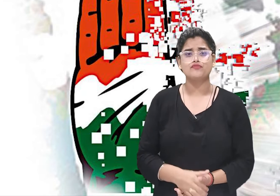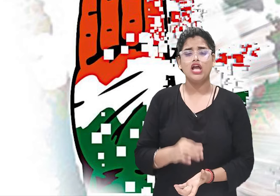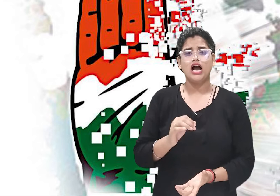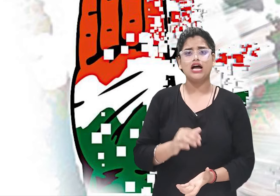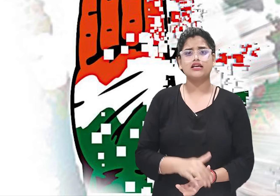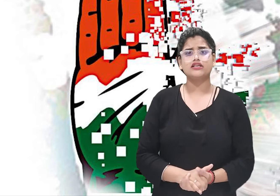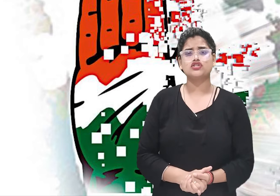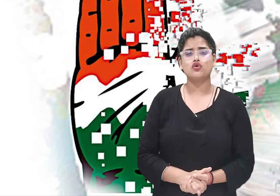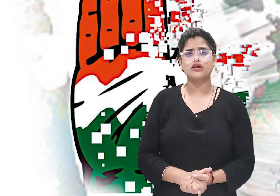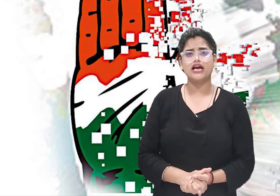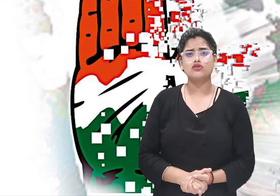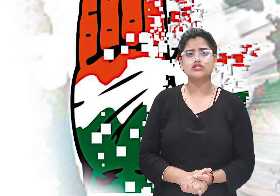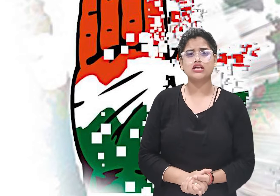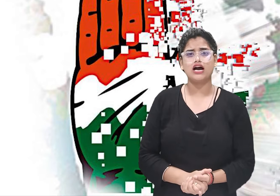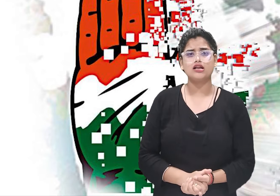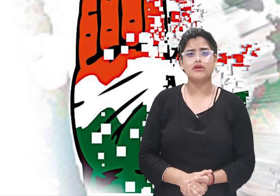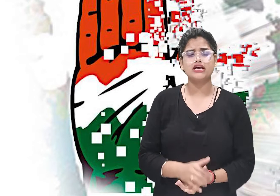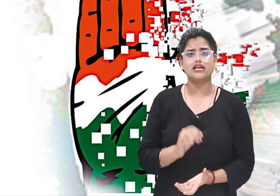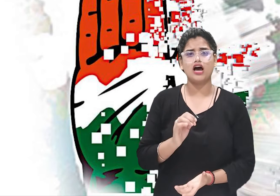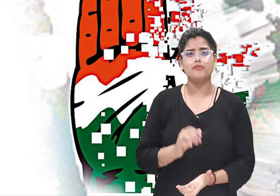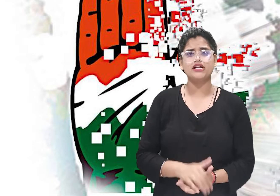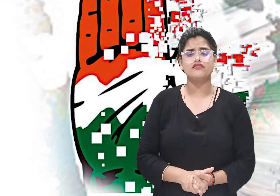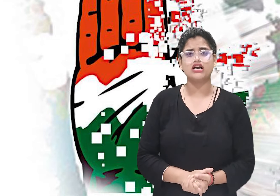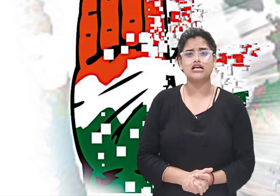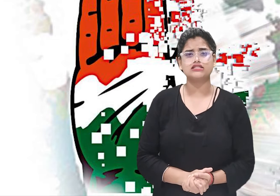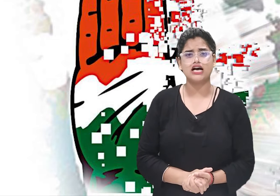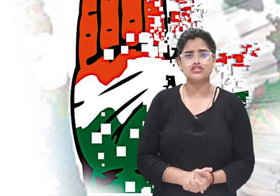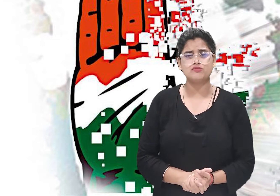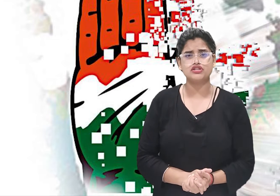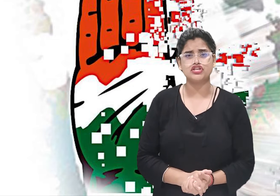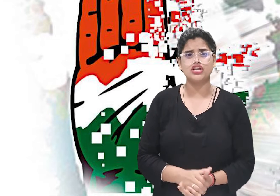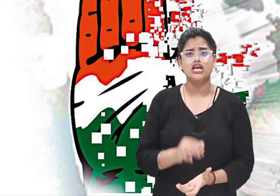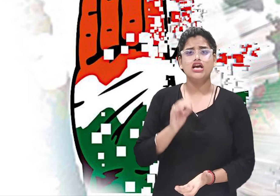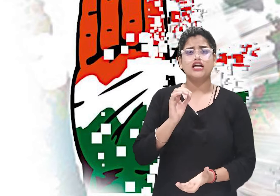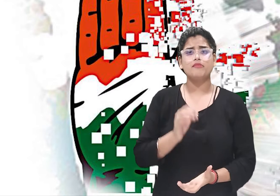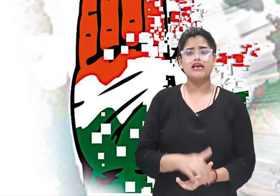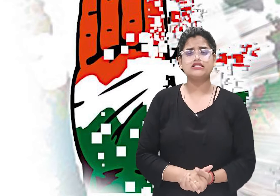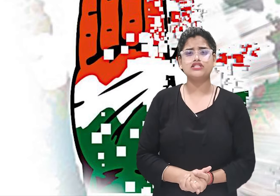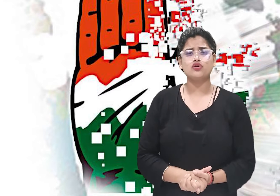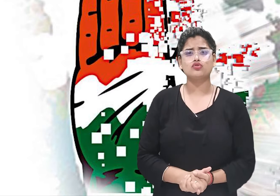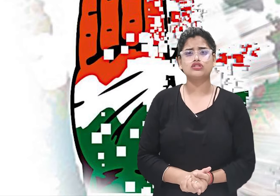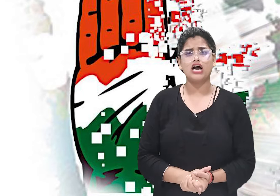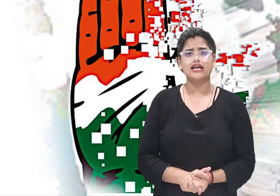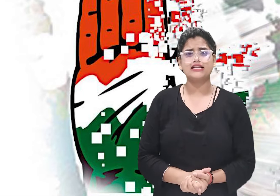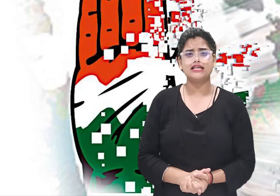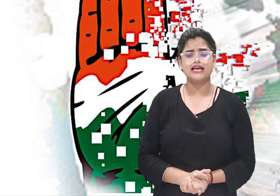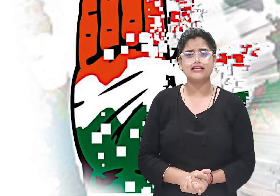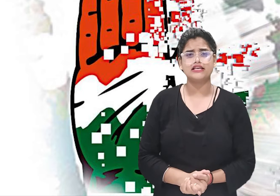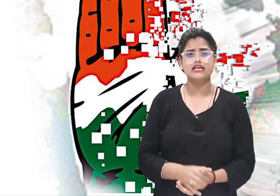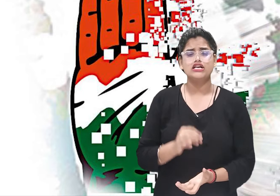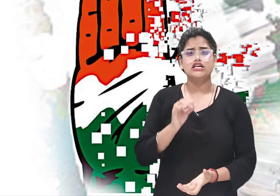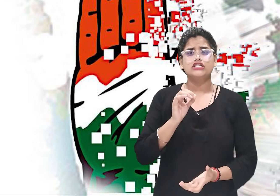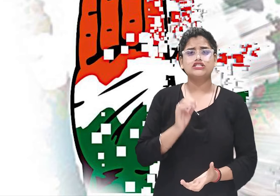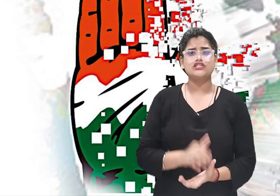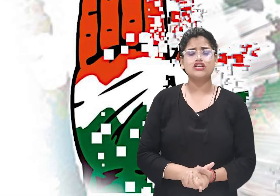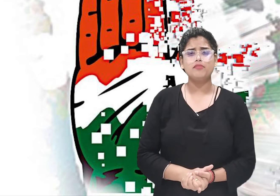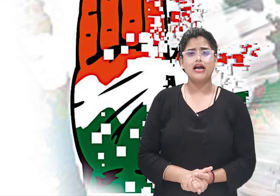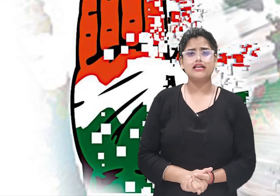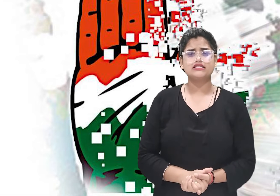हालांकि अशोक गहलोत सरकार में ग्रामीण विकास राज्य मंत्री रमेश सिंह गुड्डा कहते हैं की सचिन पायलट